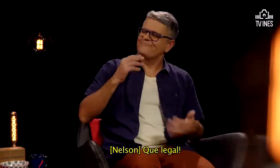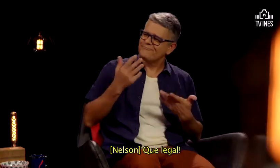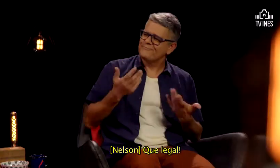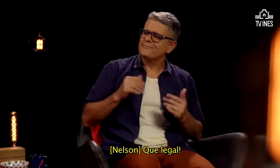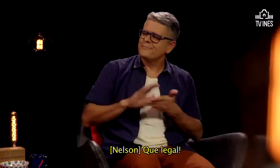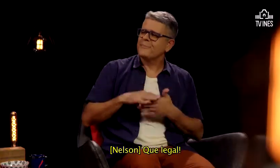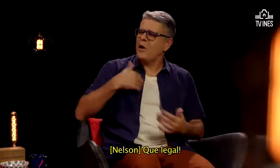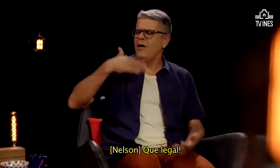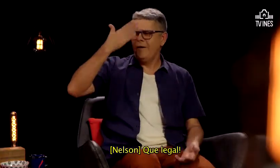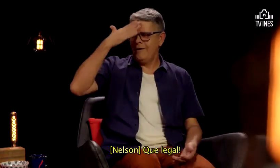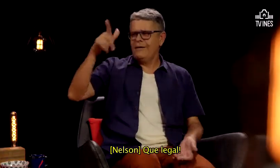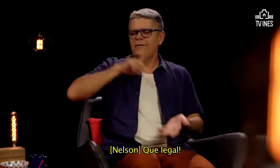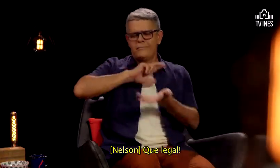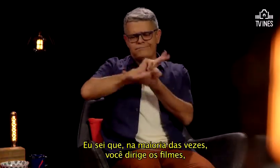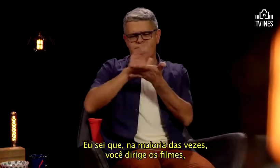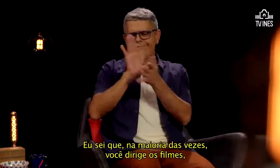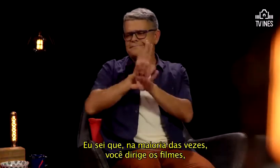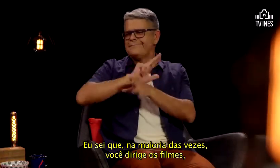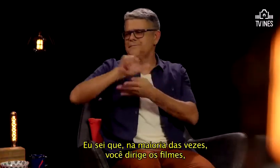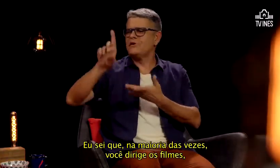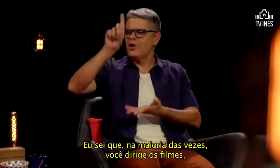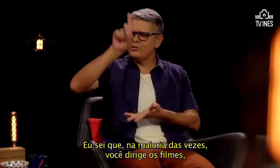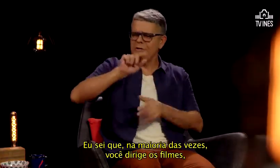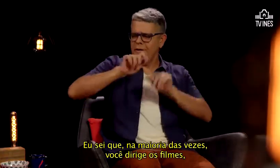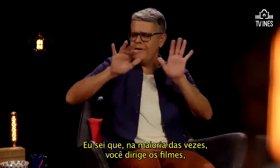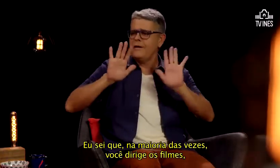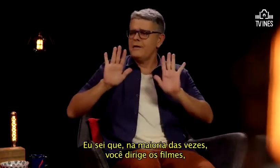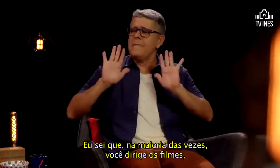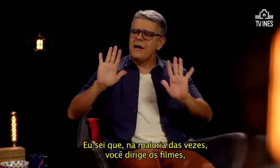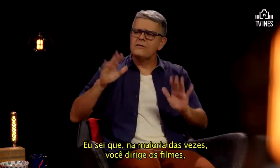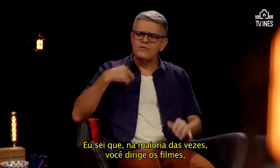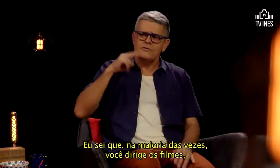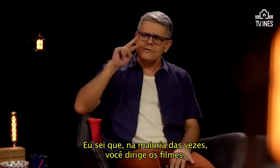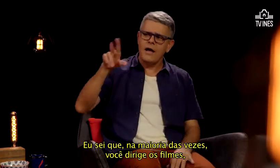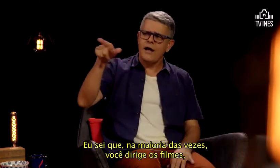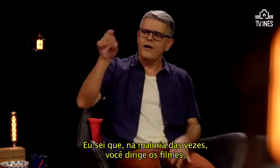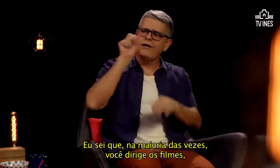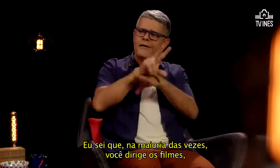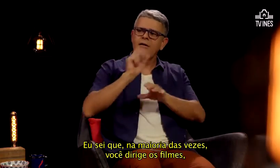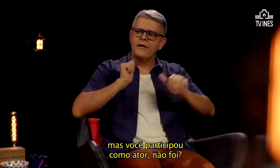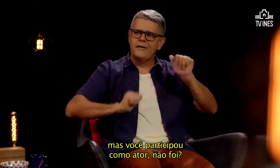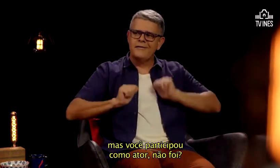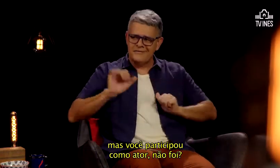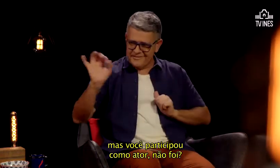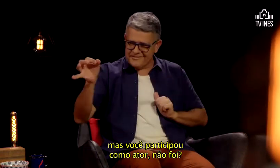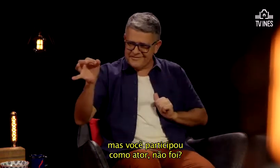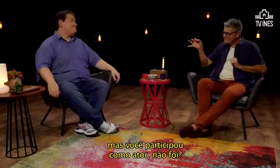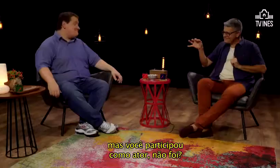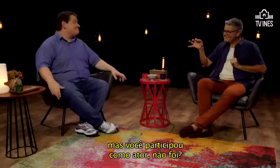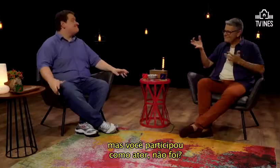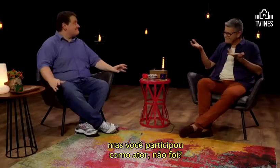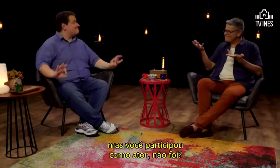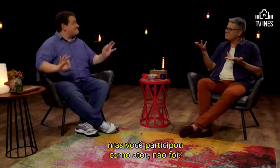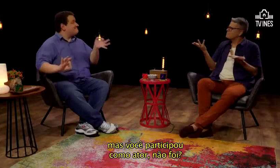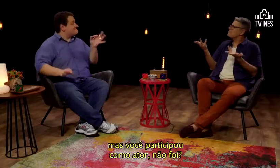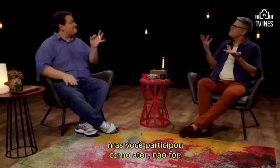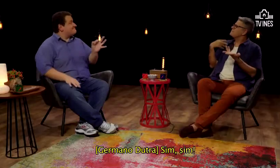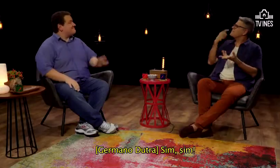Que legal. Eu sei que você, na maioria das vezes, você dirige os filmes, mas você já participou como ator, não foi?